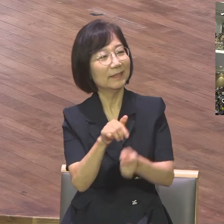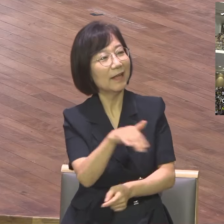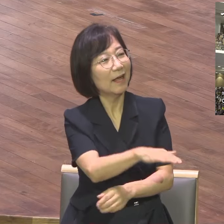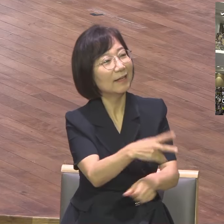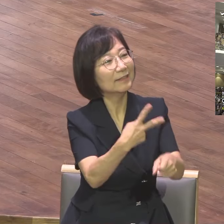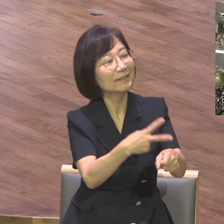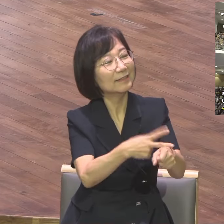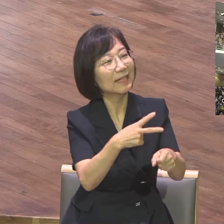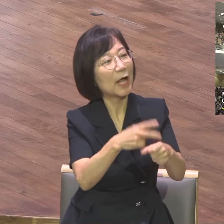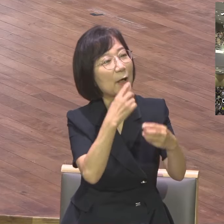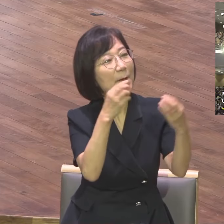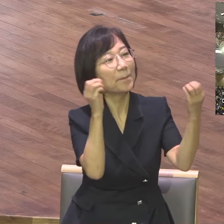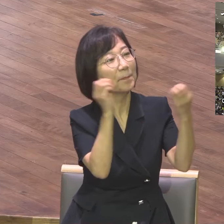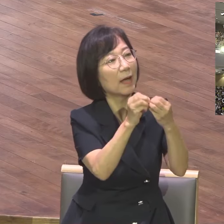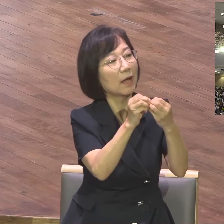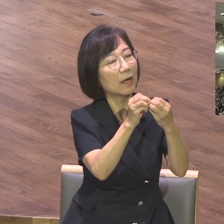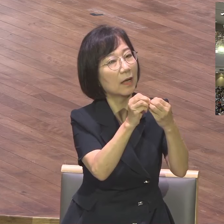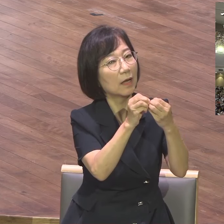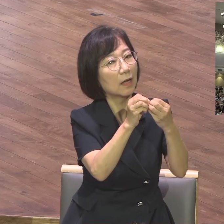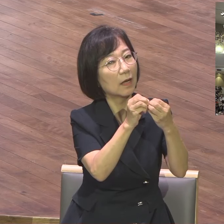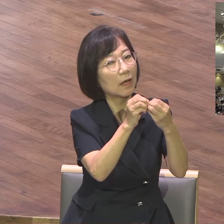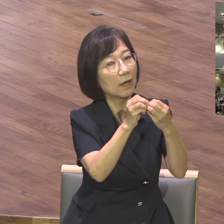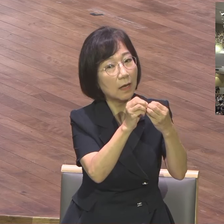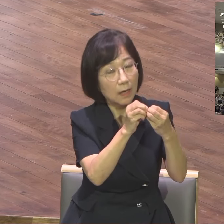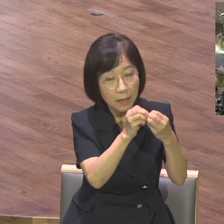라삐어 하고 입을 맞추니,